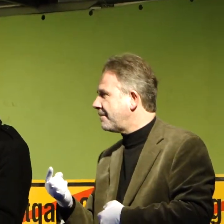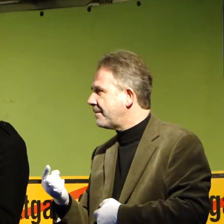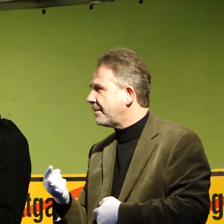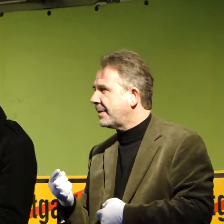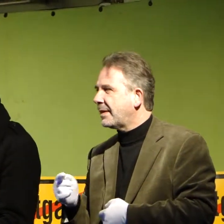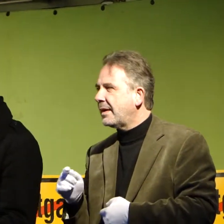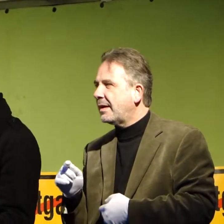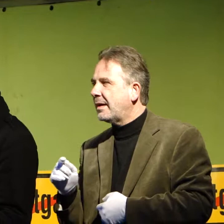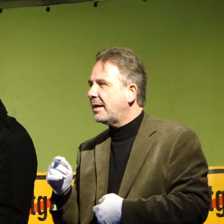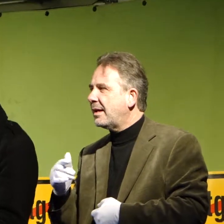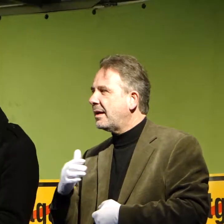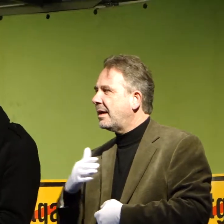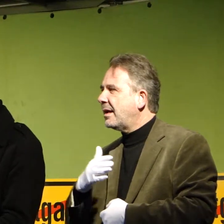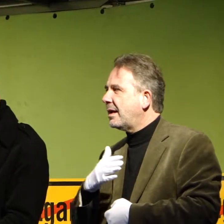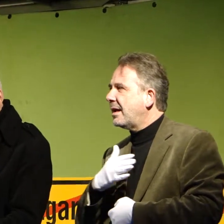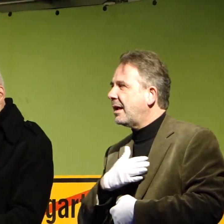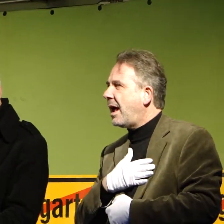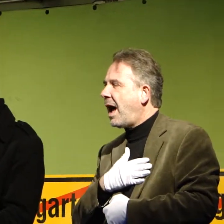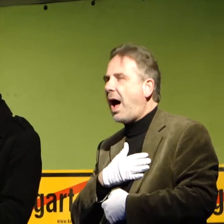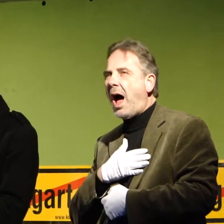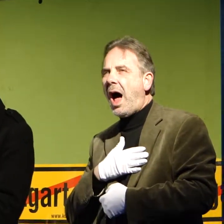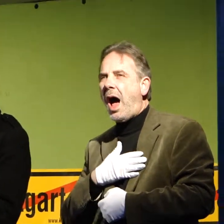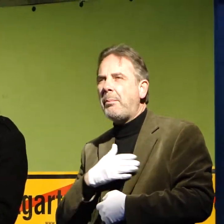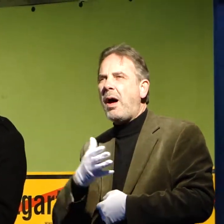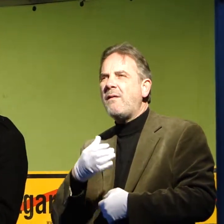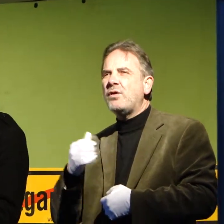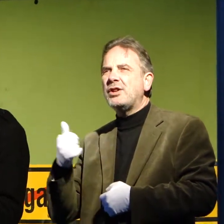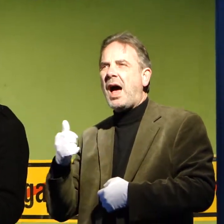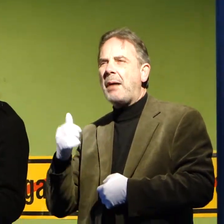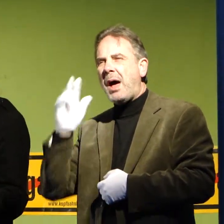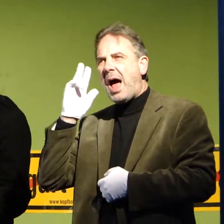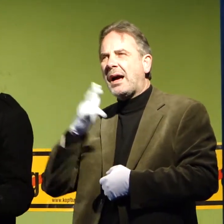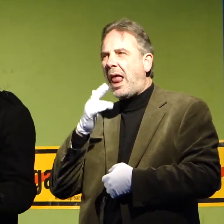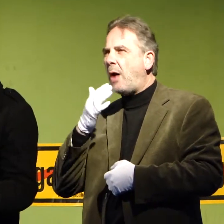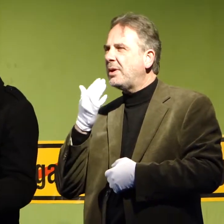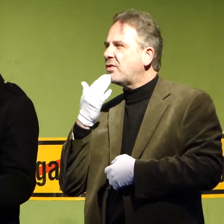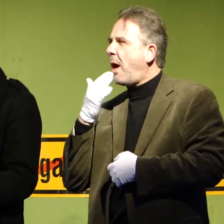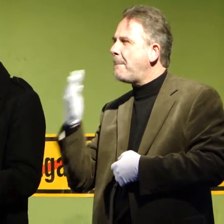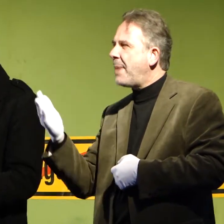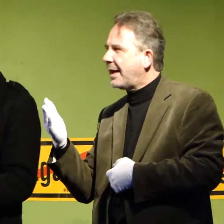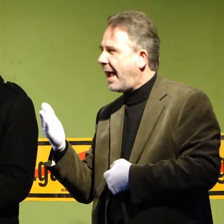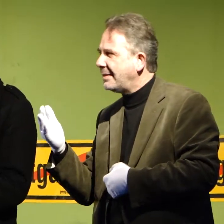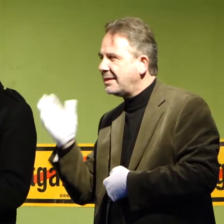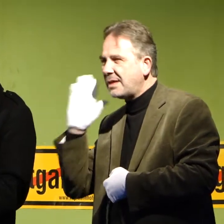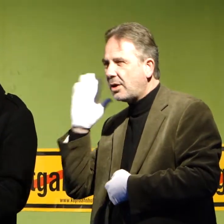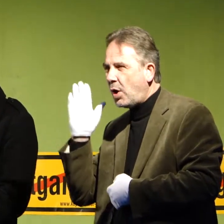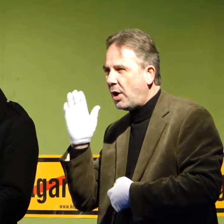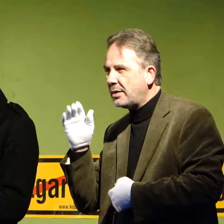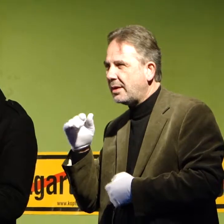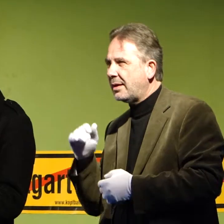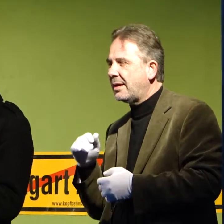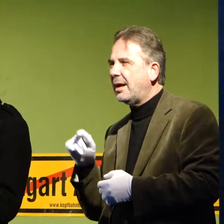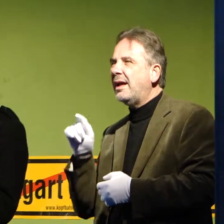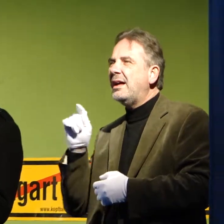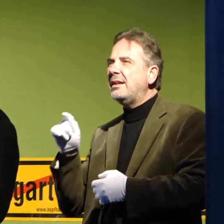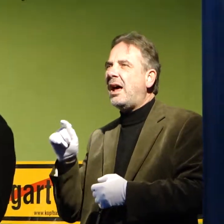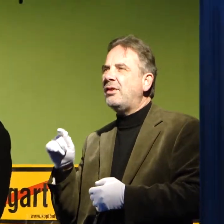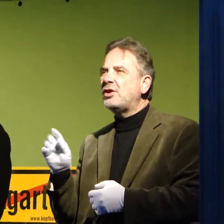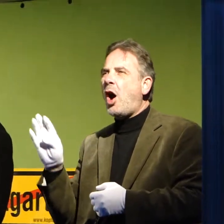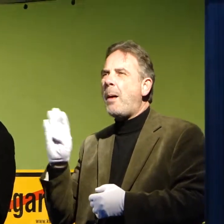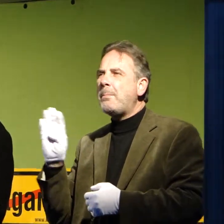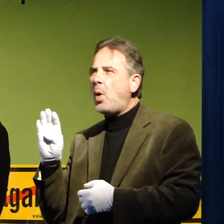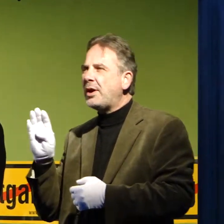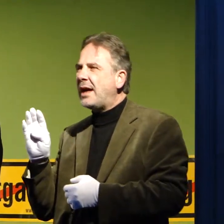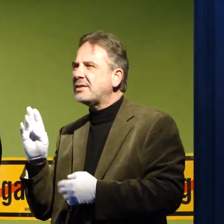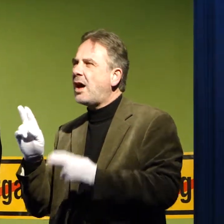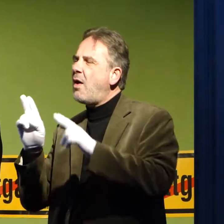Kritik. Ich habe von einem Glaubensbekenntnis gehört, in dem auch der Architekt des Bahnhofs mit Worten verehrt wird, von denen ich